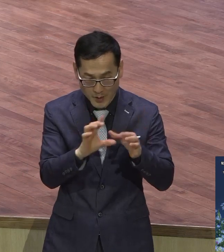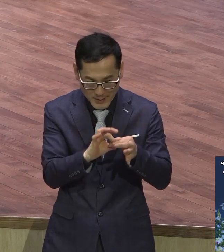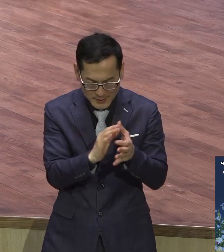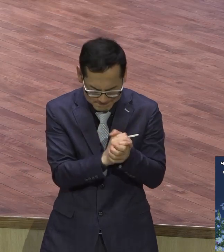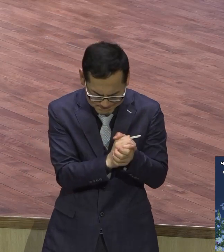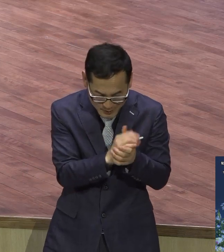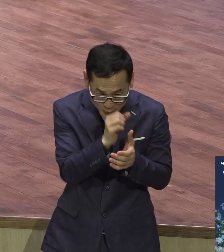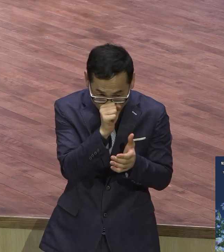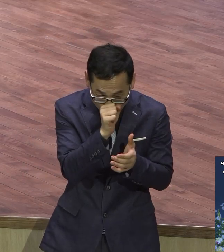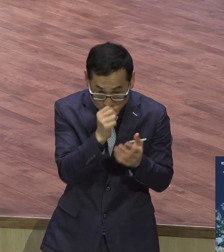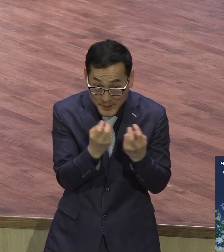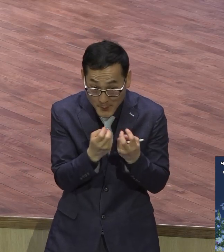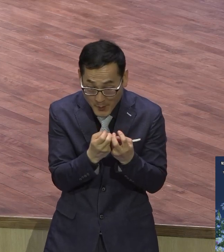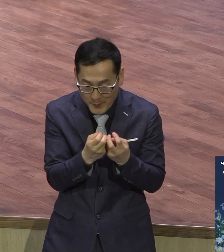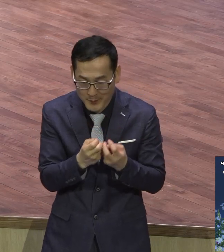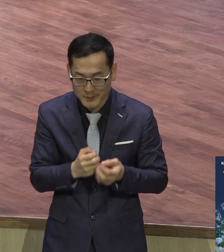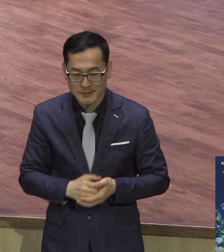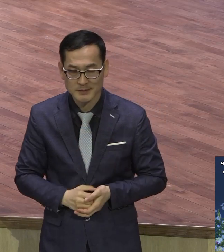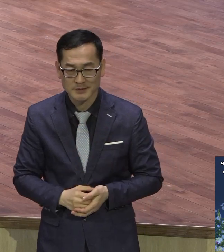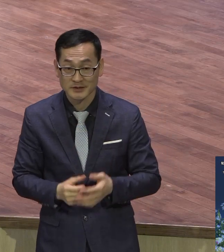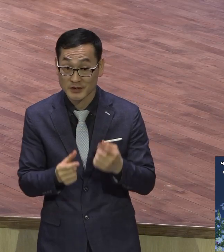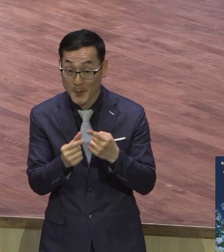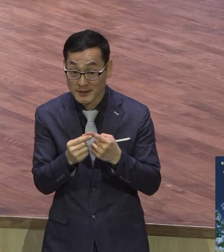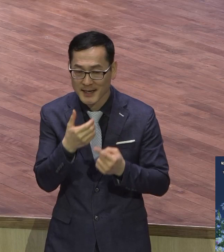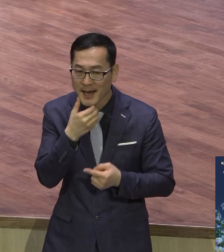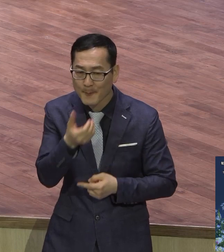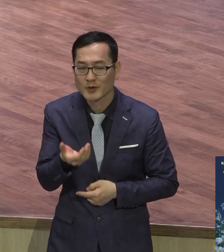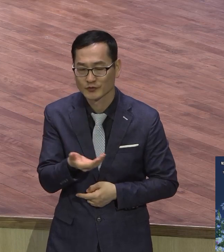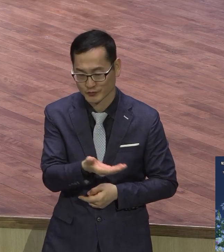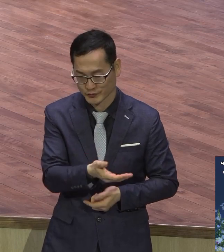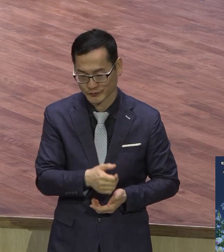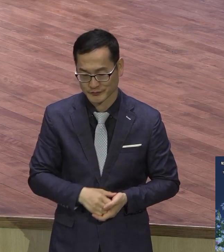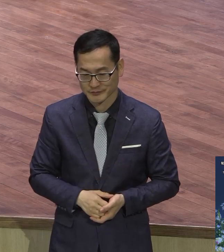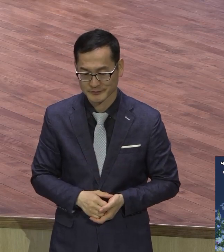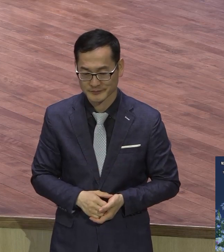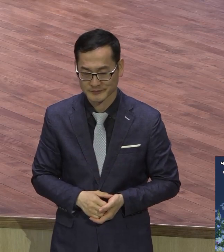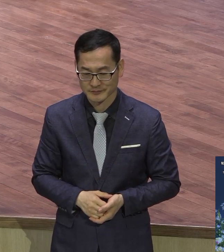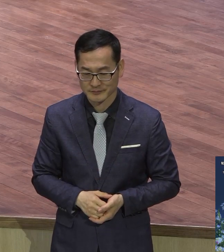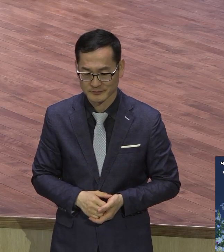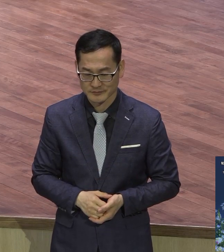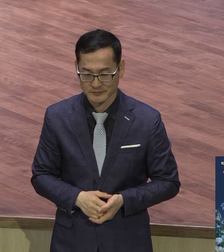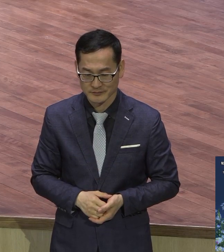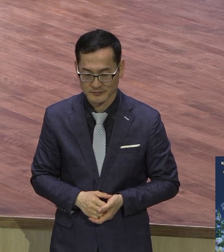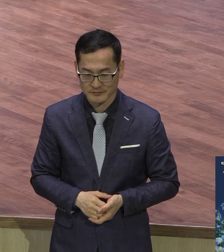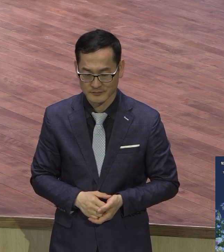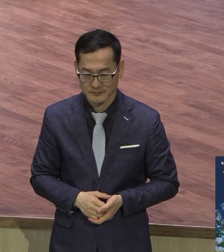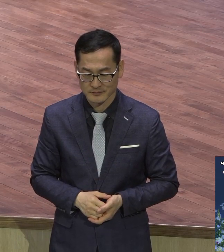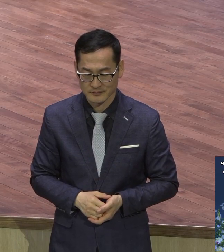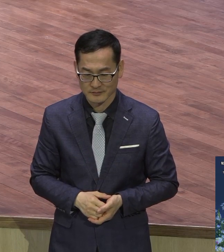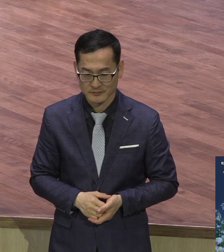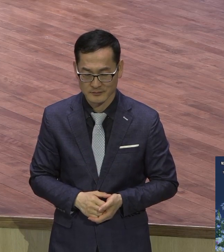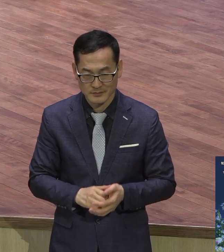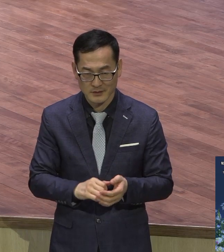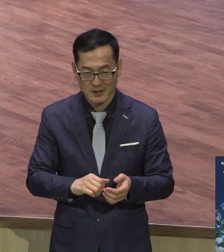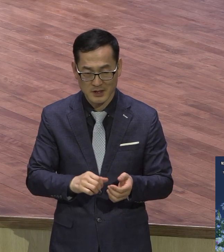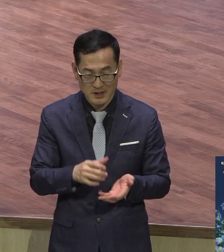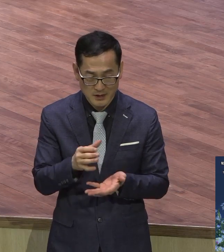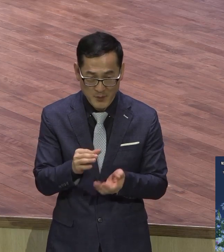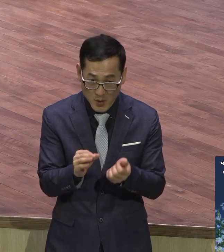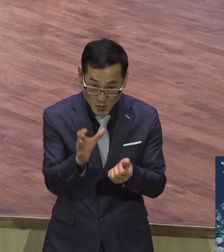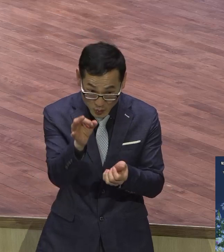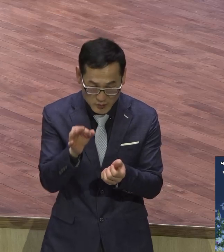서론 양부예요. 서론이 뭐예요? 서론이 물질입니다. 또 하나 자존심입니다.